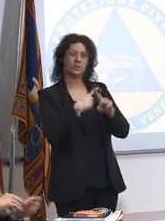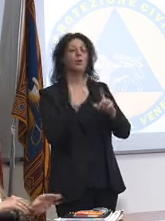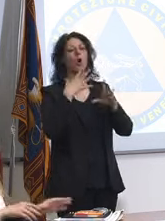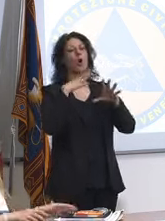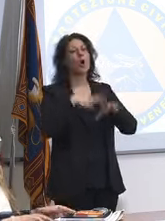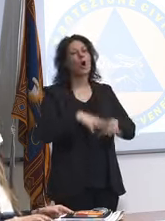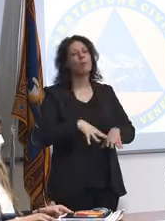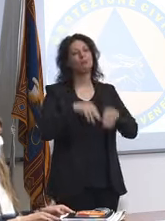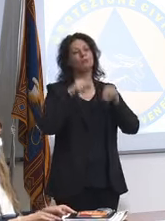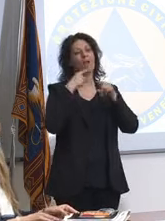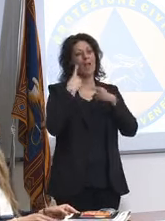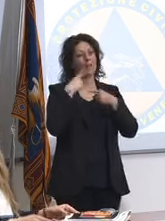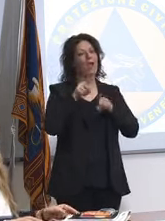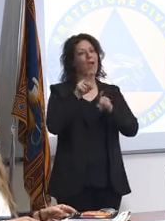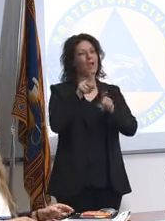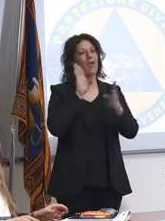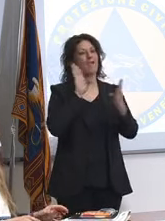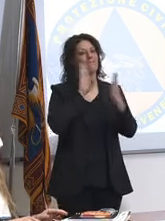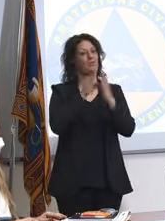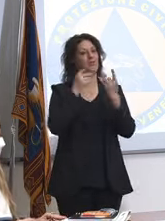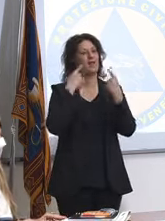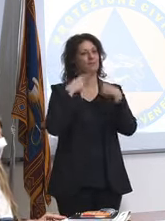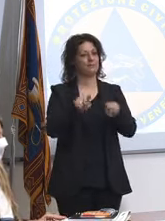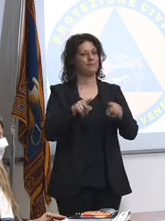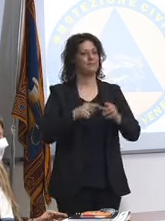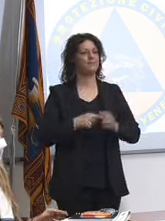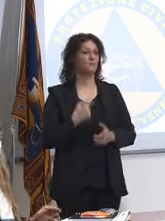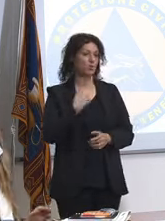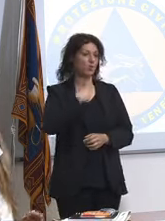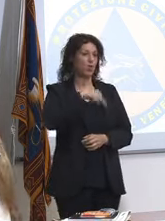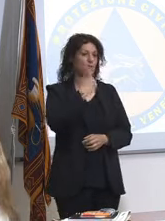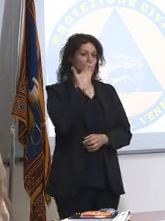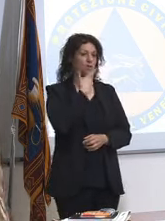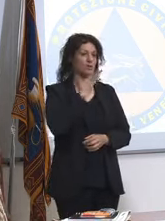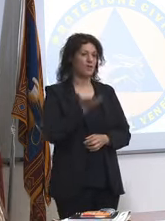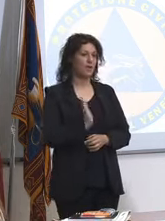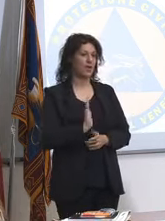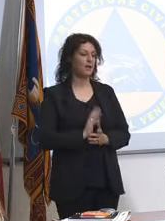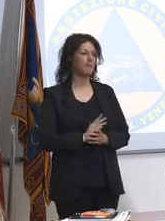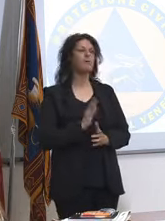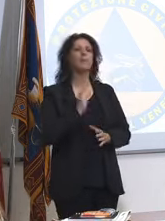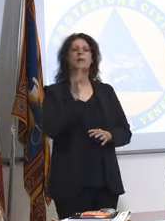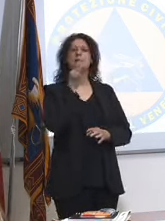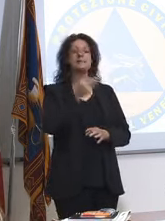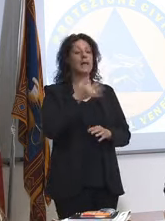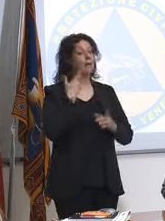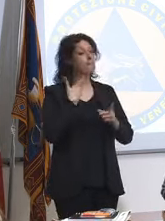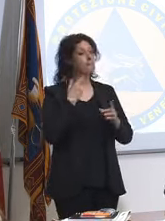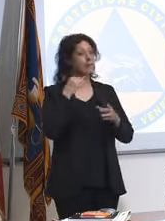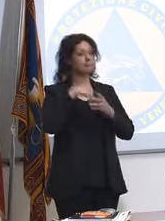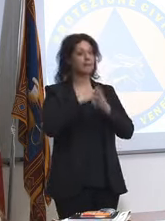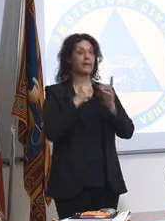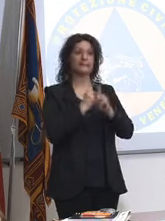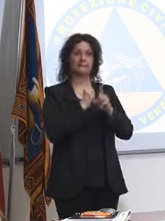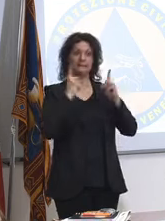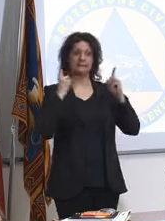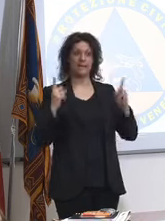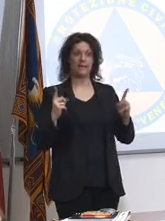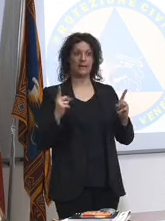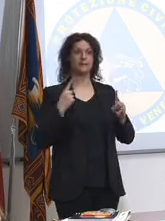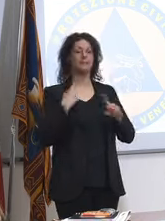fronte, è quello che vogliamo fare, ovviamente sempre rispettando il distanziamento e le regole.